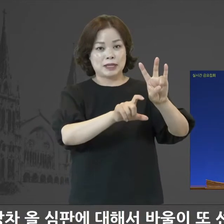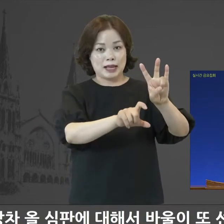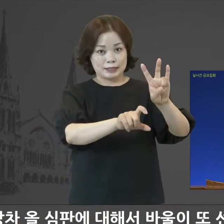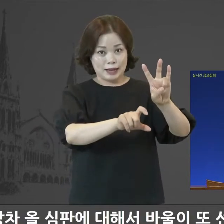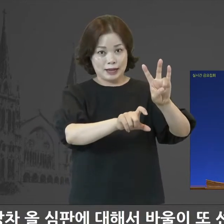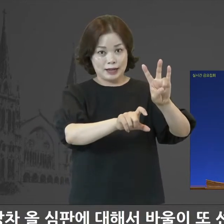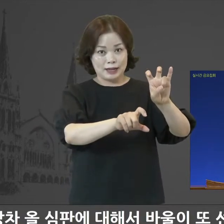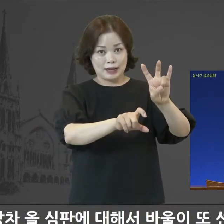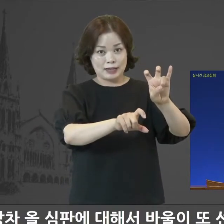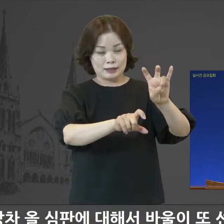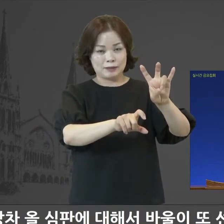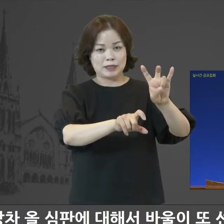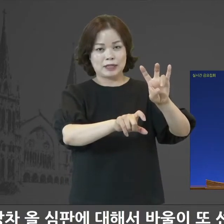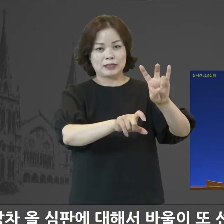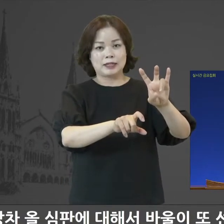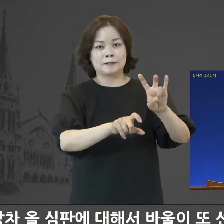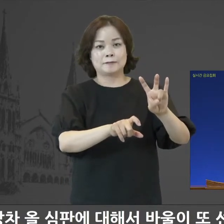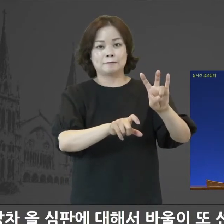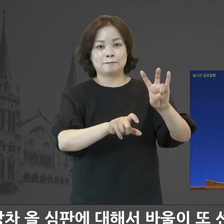24장